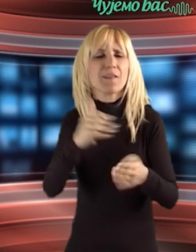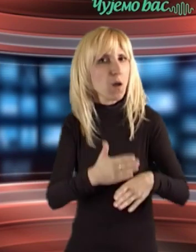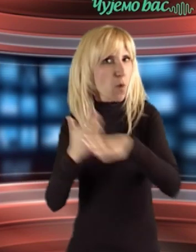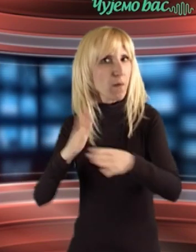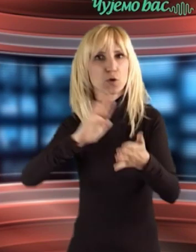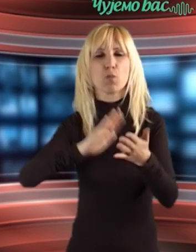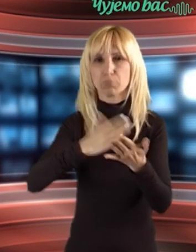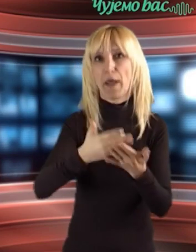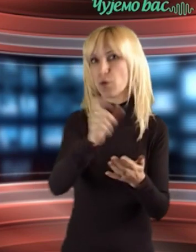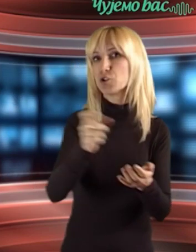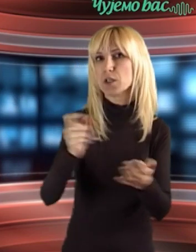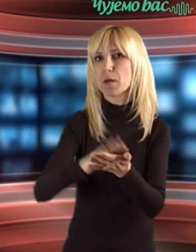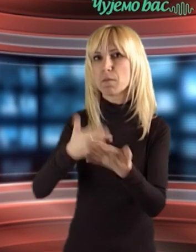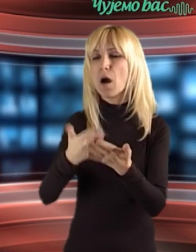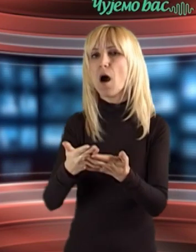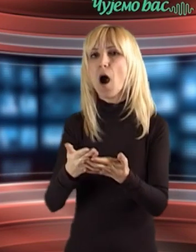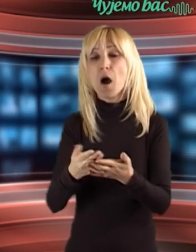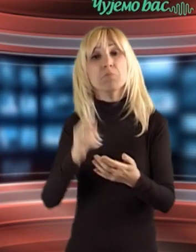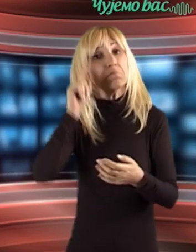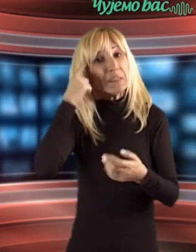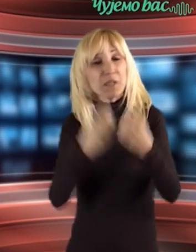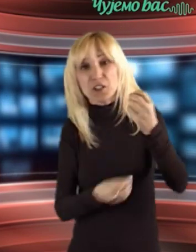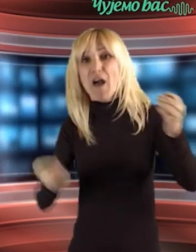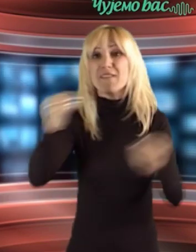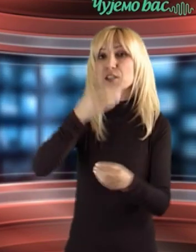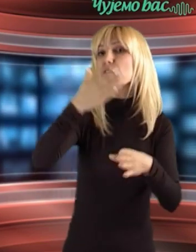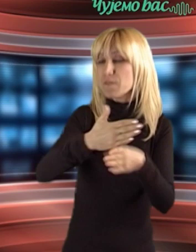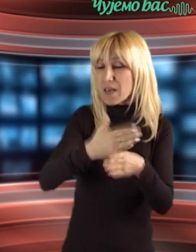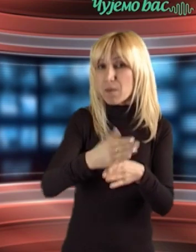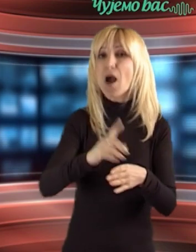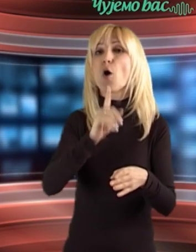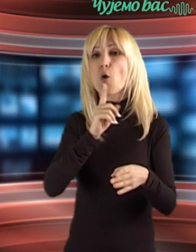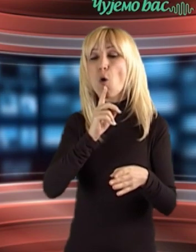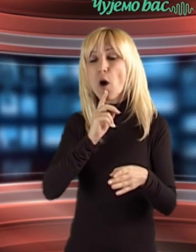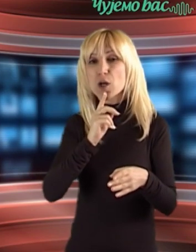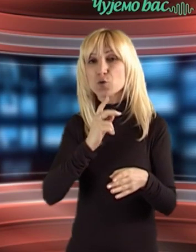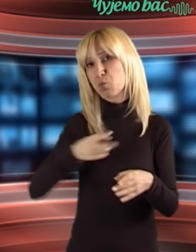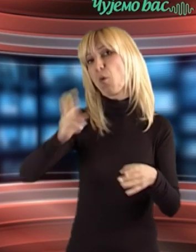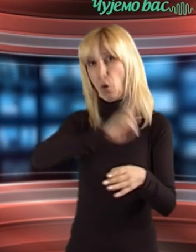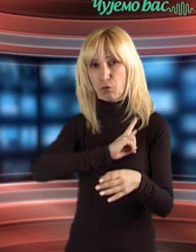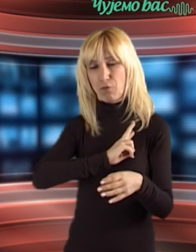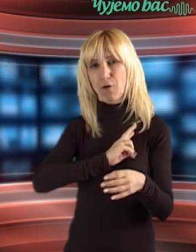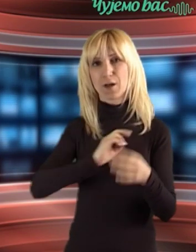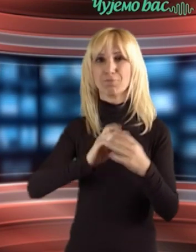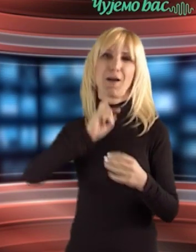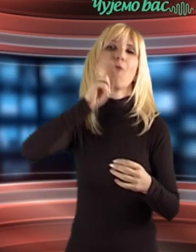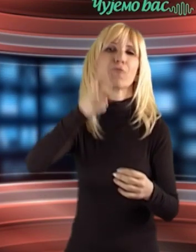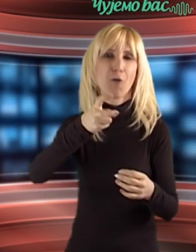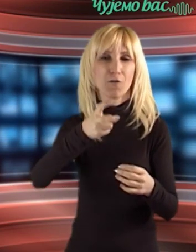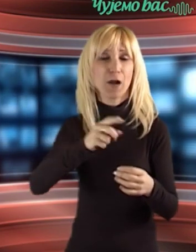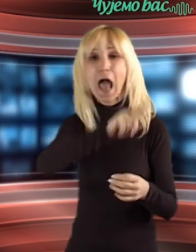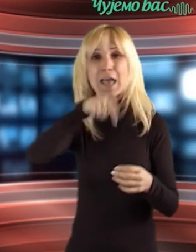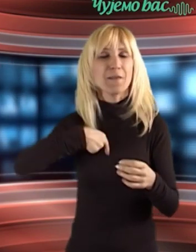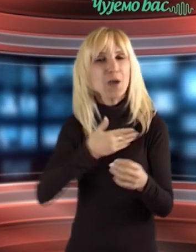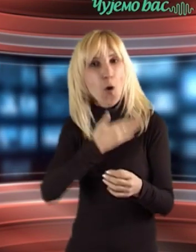prevode. Isto tako se nadam da će se i neke veće firme koje su korporativno odgovorne odazvati našem pozivu i da ćemo